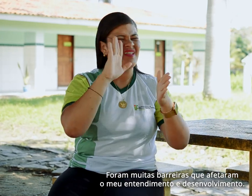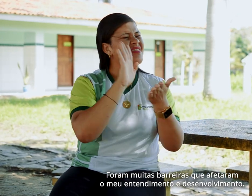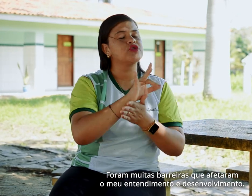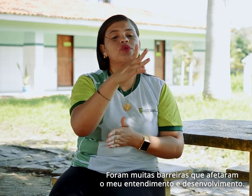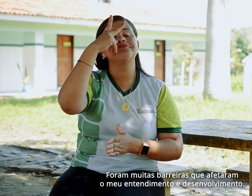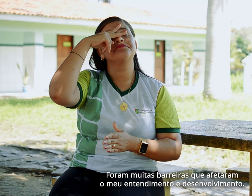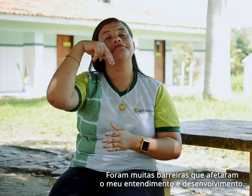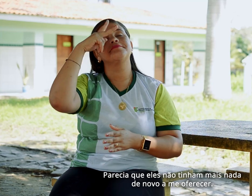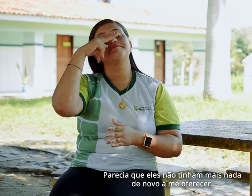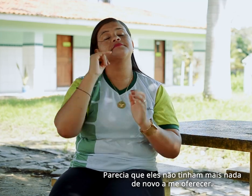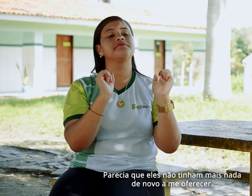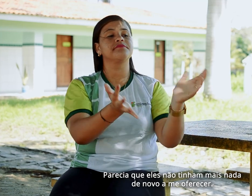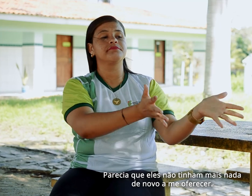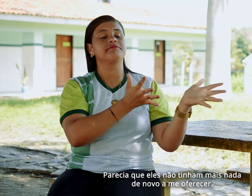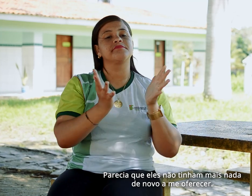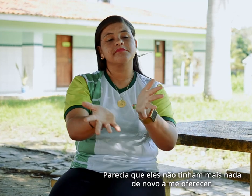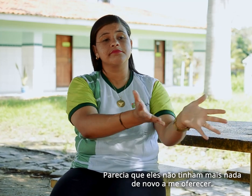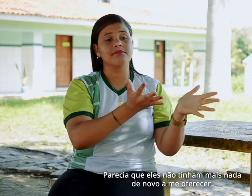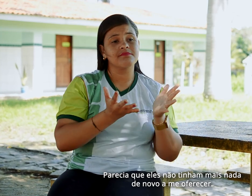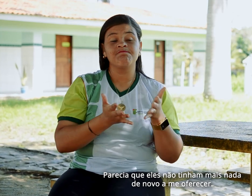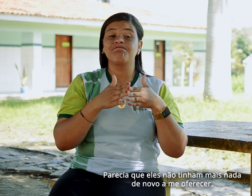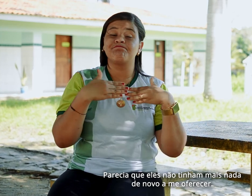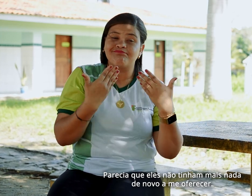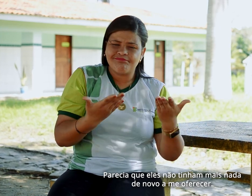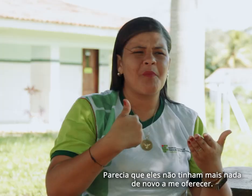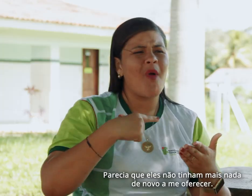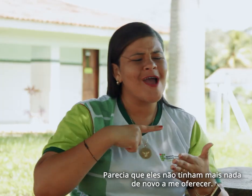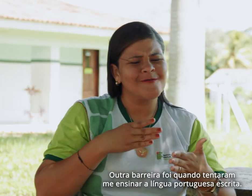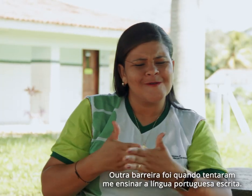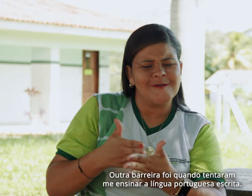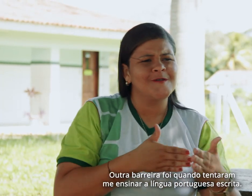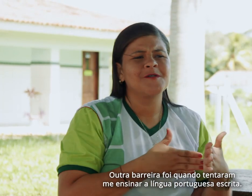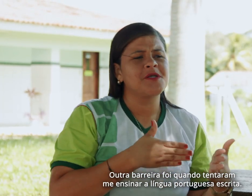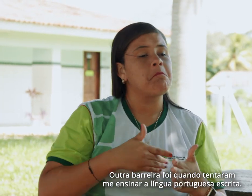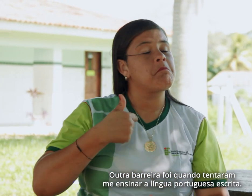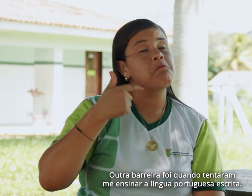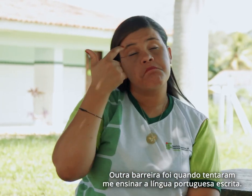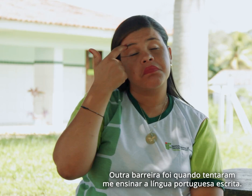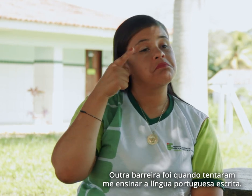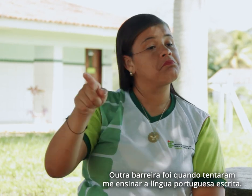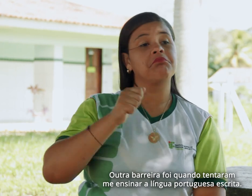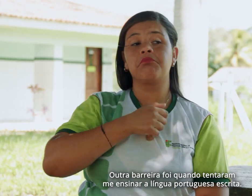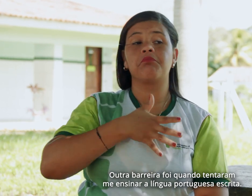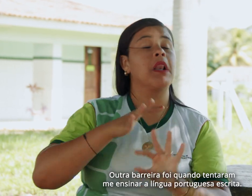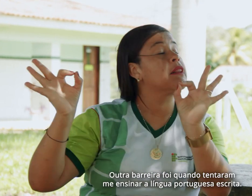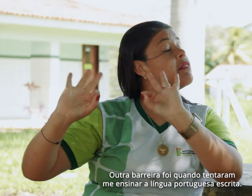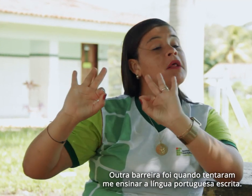desenvolvimento. Parecia que eles não tinham mais nada de novo a me oferecer. Outra barreira foi quando tentaram me ensinar a língua portuguesa